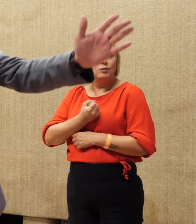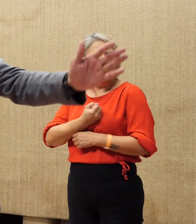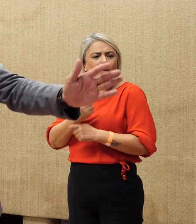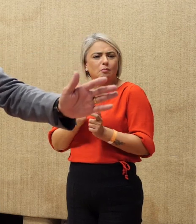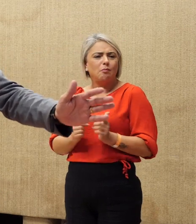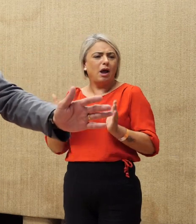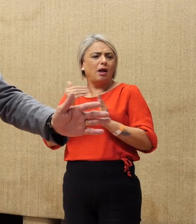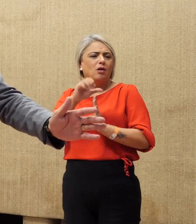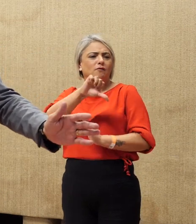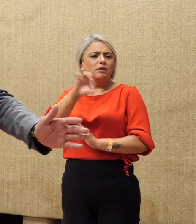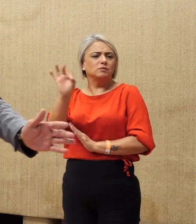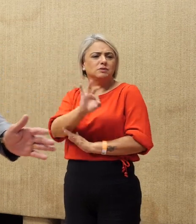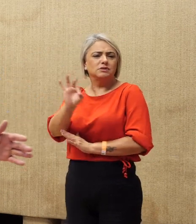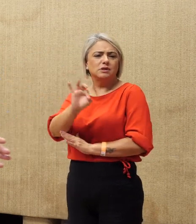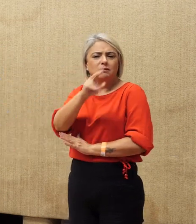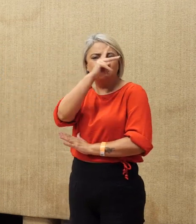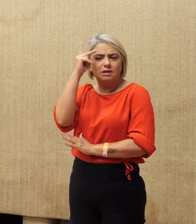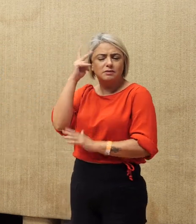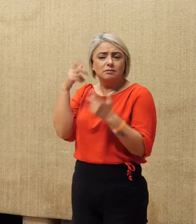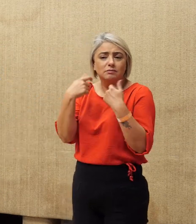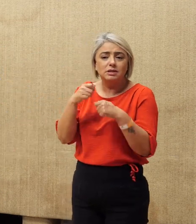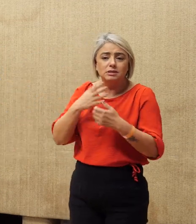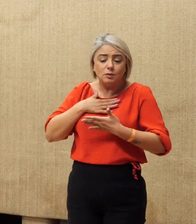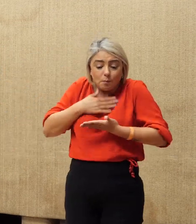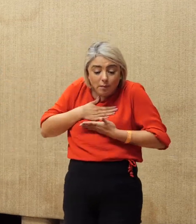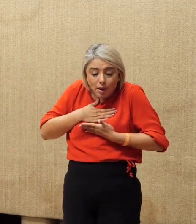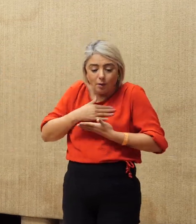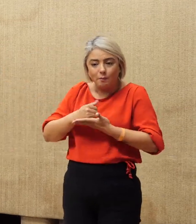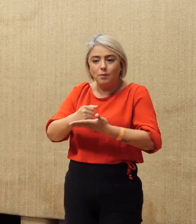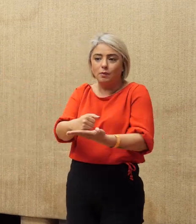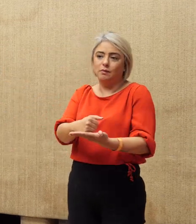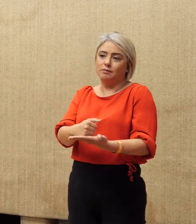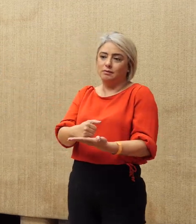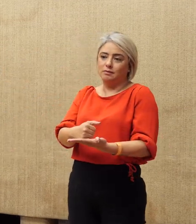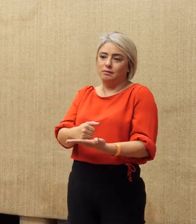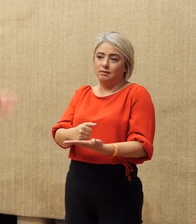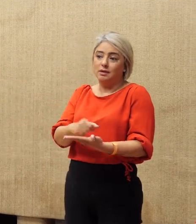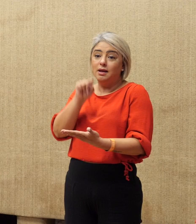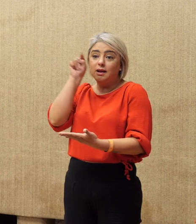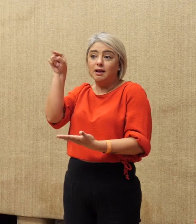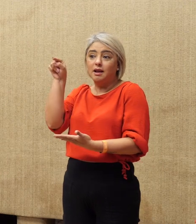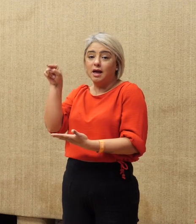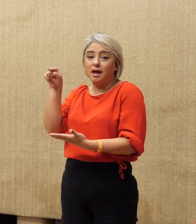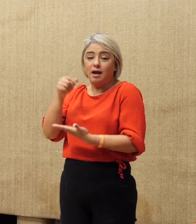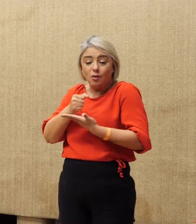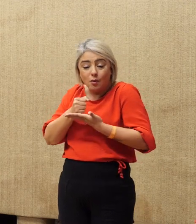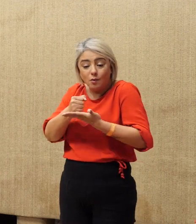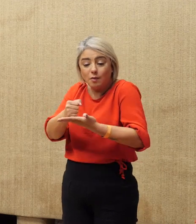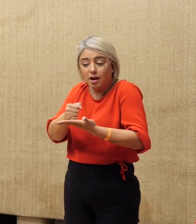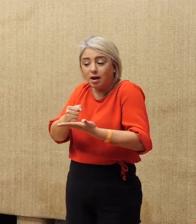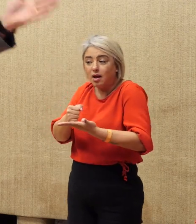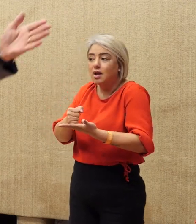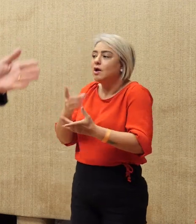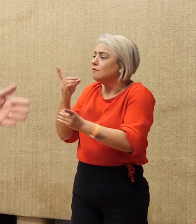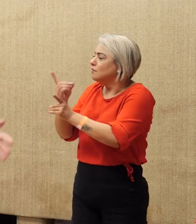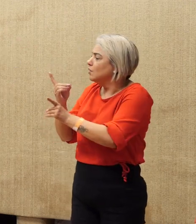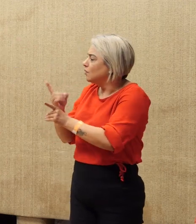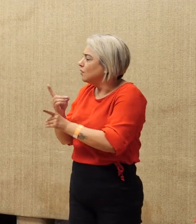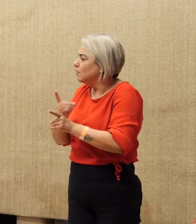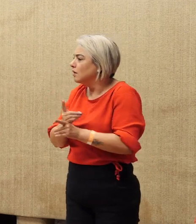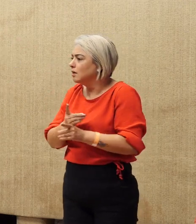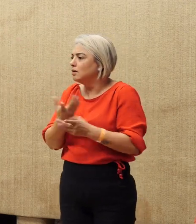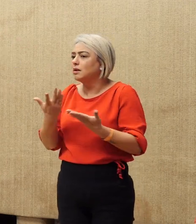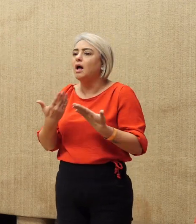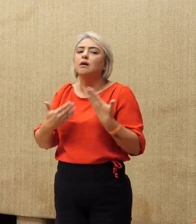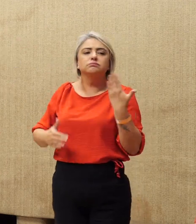quase maior que 90%, são pessoas que precisam do meu apoio. E que lá, ao prestar o apoio, eu vou encontrar aqueles que estão